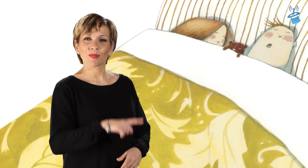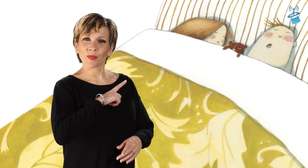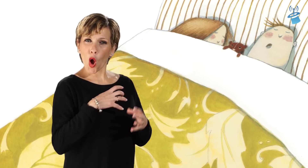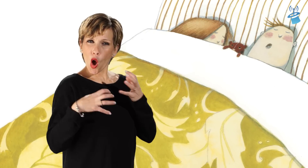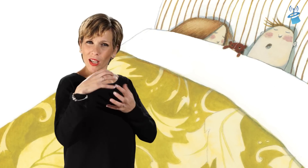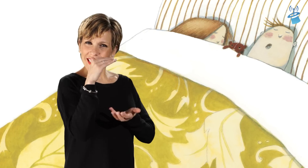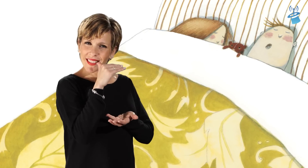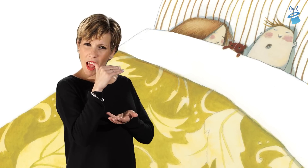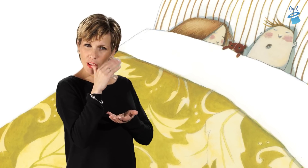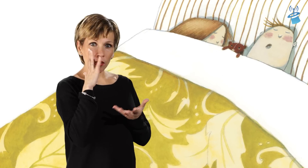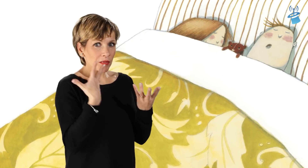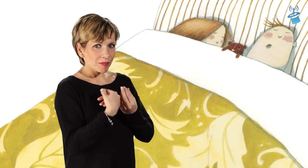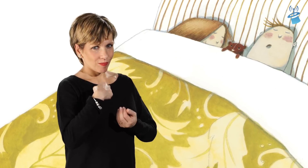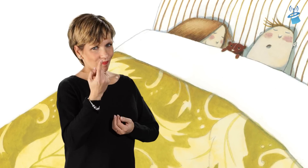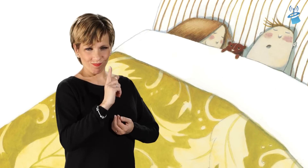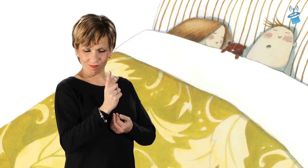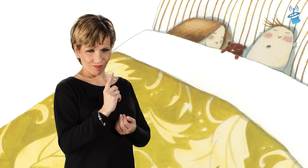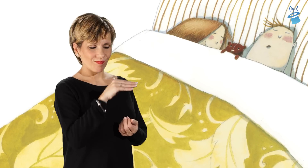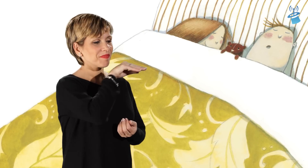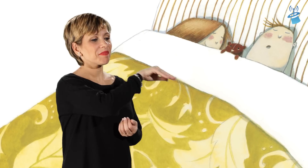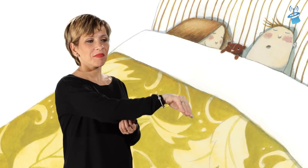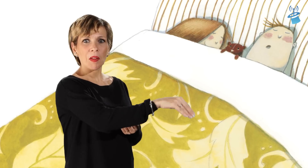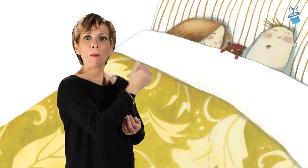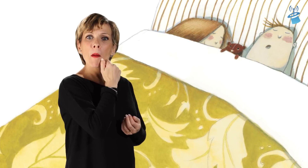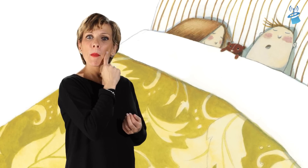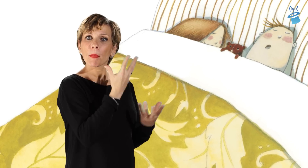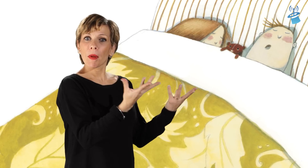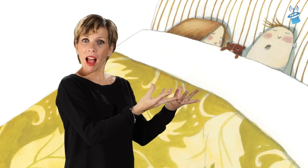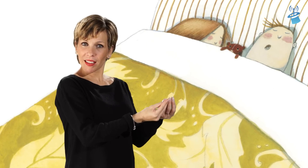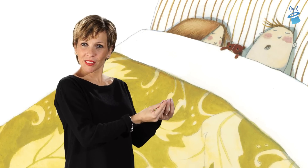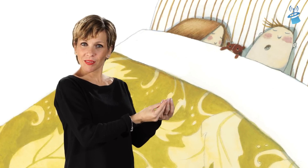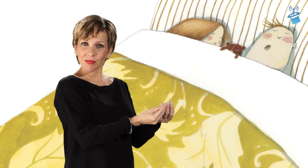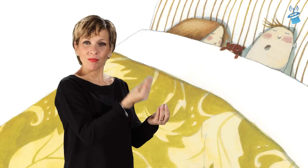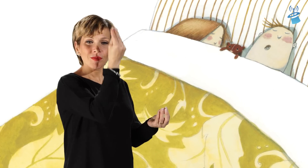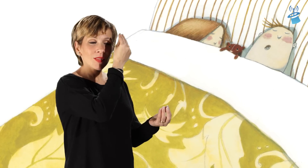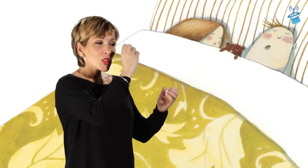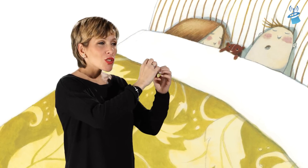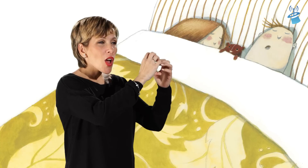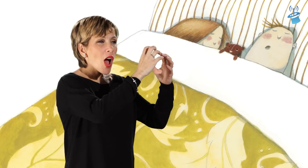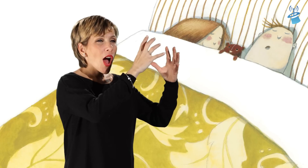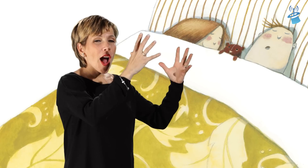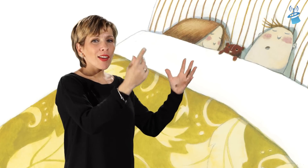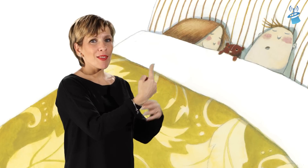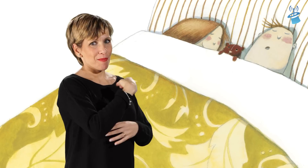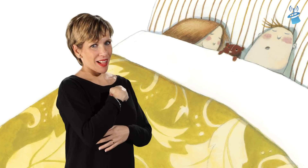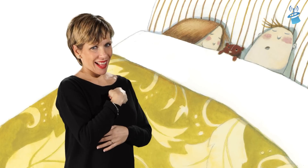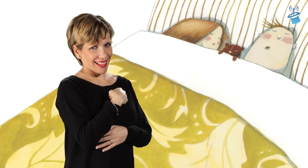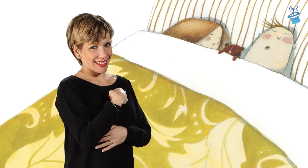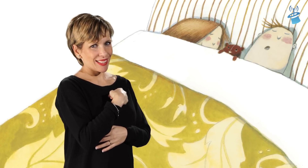Non porterò il mio orsacchiotto via con me. Lo lascerò a mamma e papà, così quando andranno a nanna